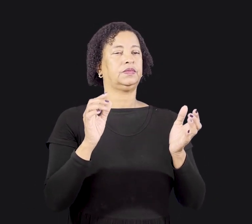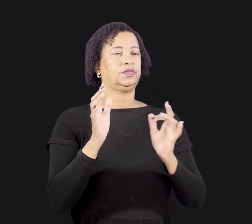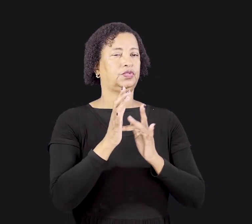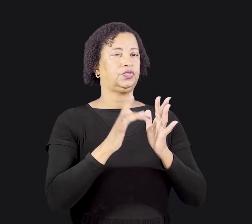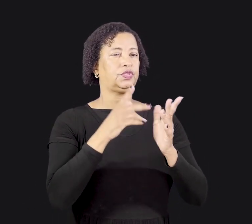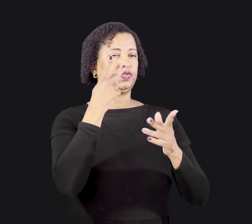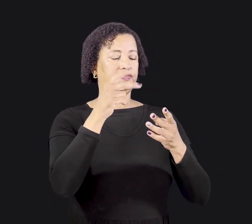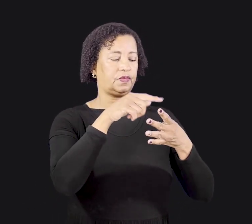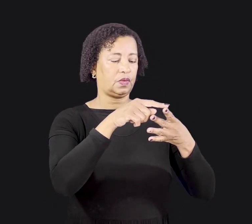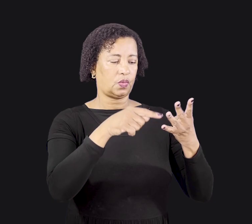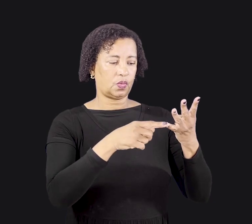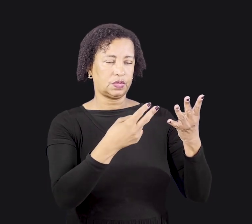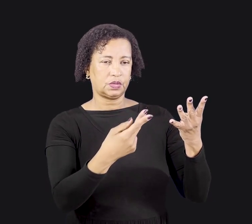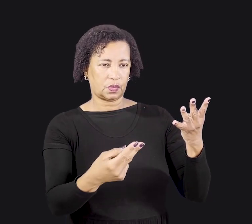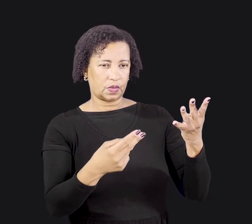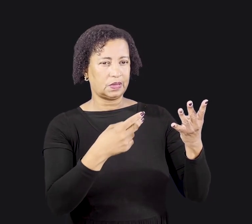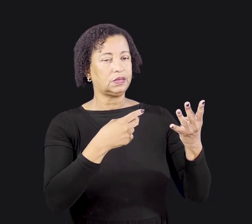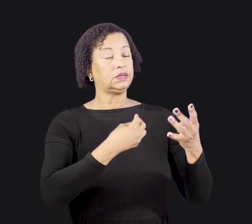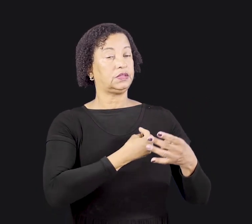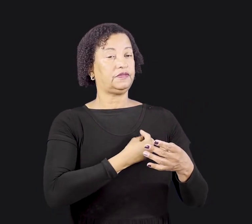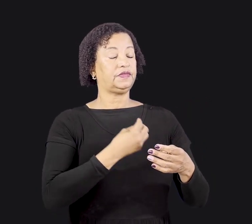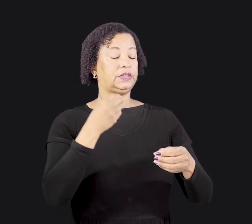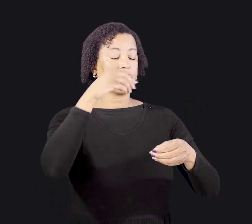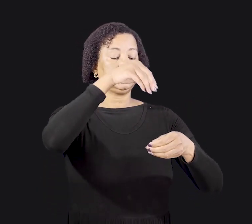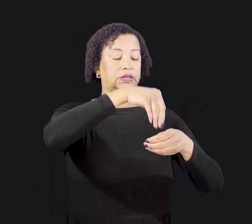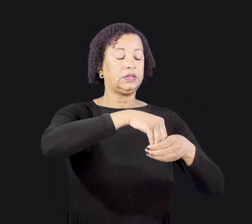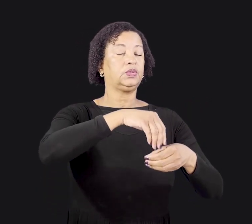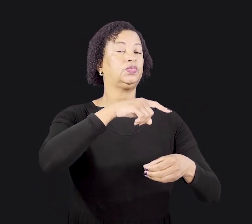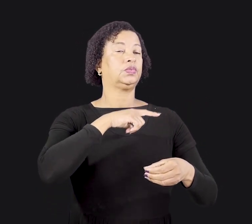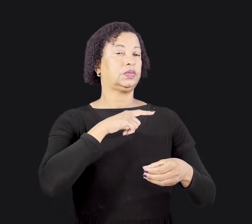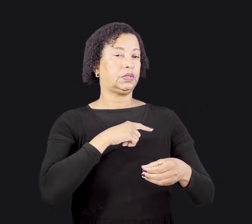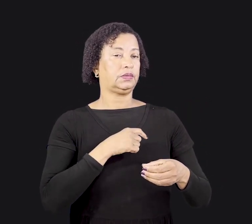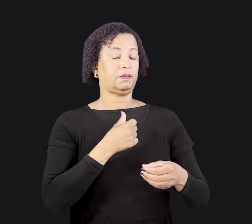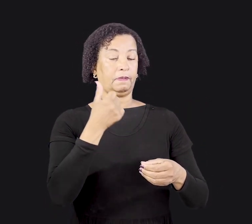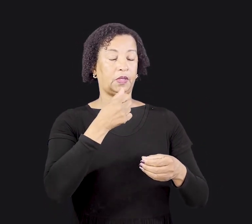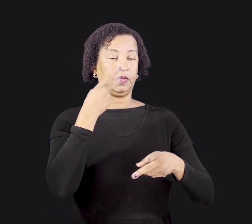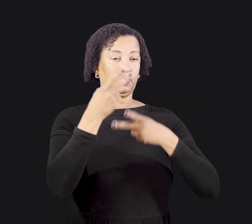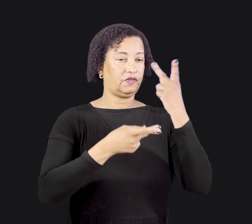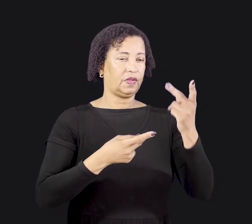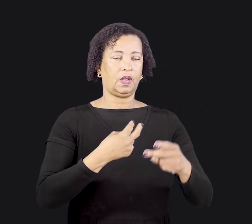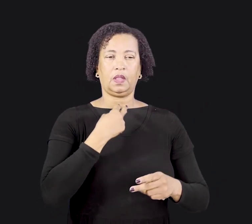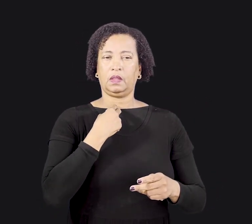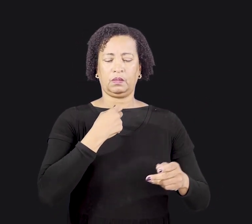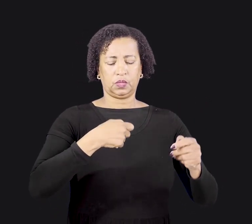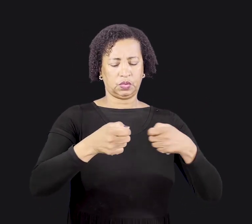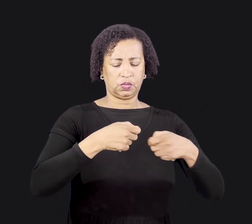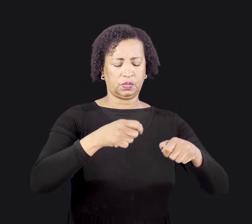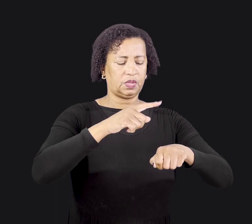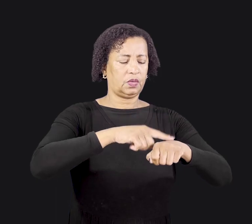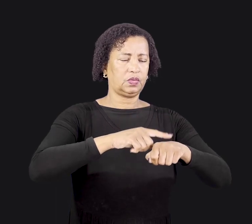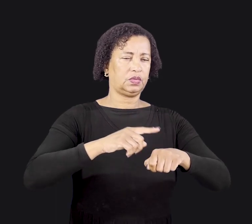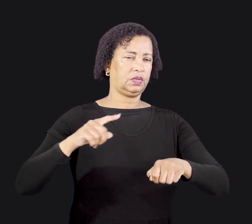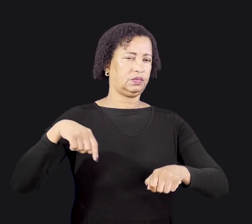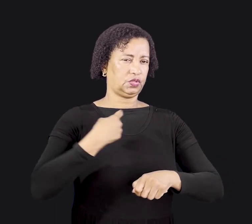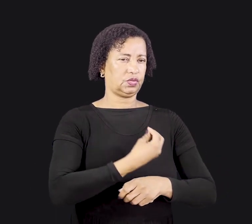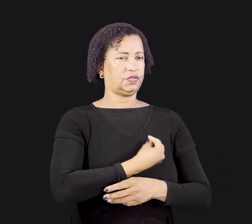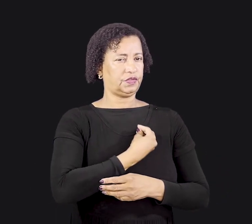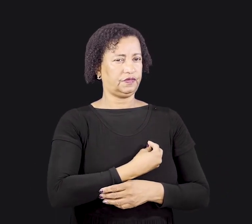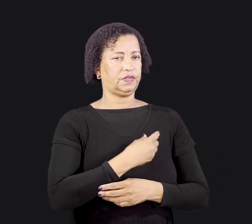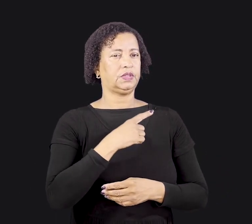respeito da vida que existe dentro dos vasos terrenos. Primeiro, Jesus disse que não podemos controlar o tempo de nossa vida. Temos um número